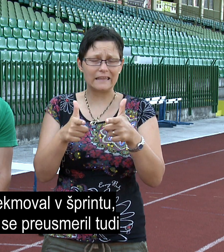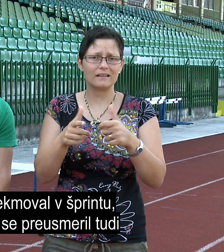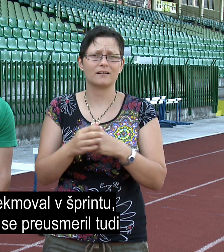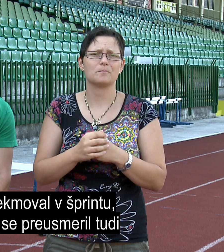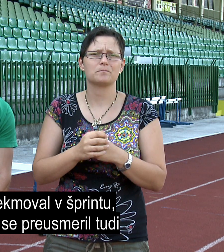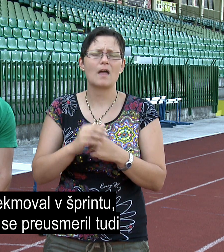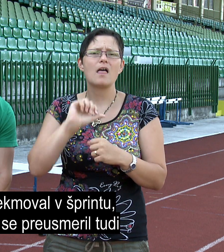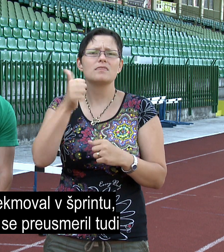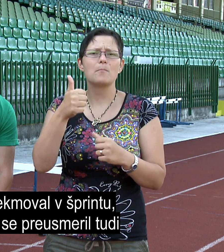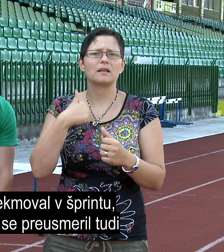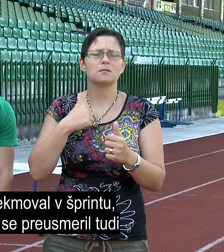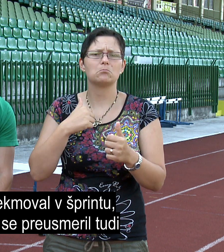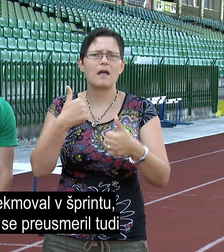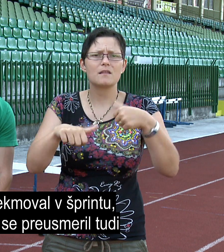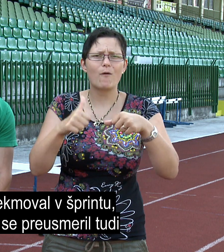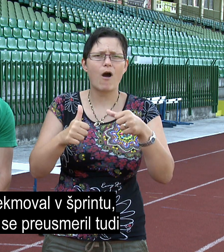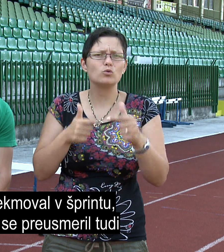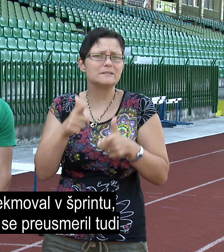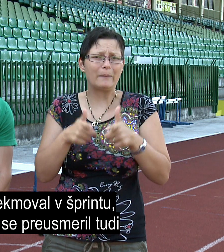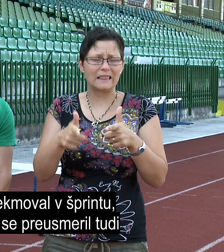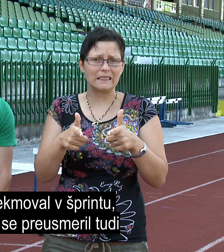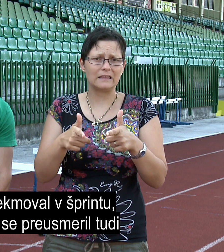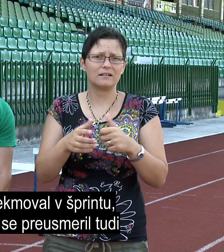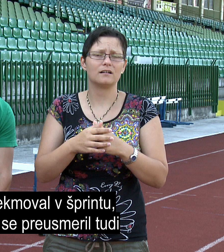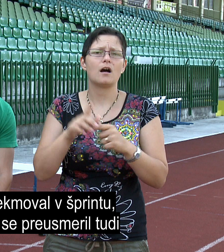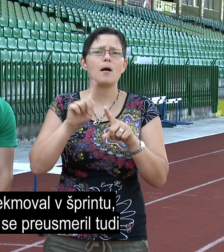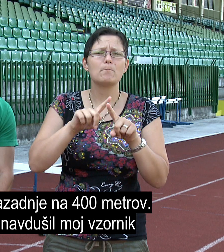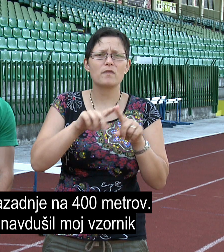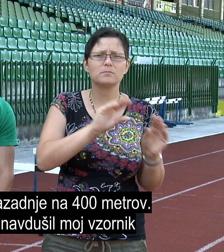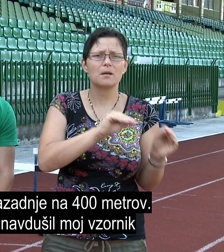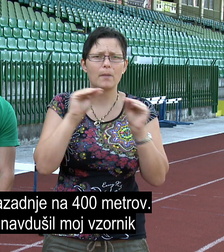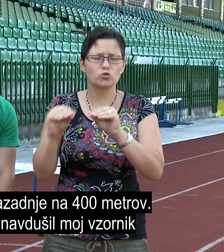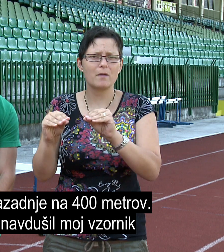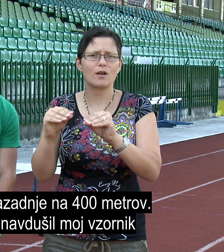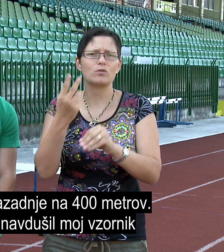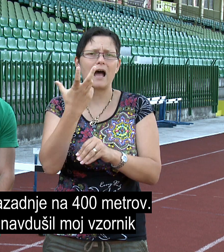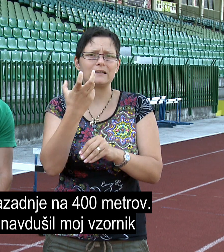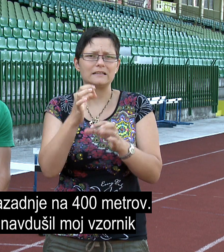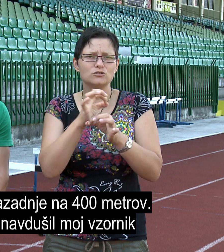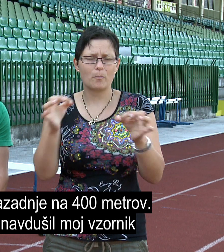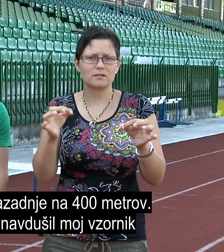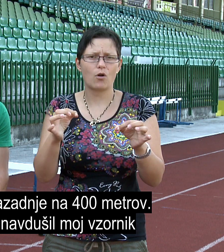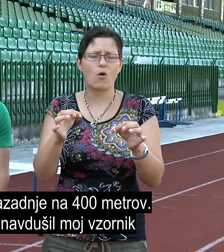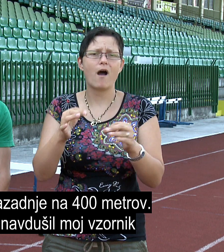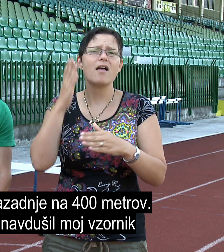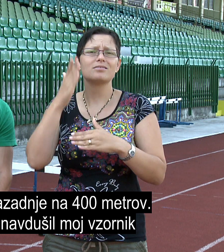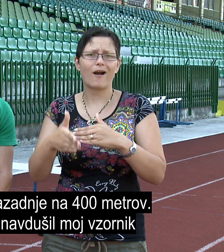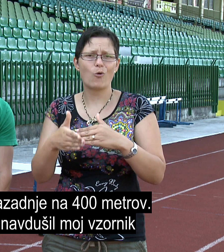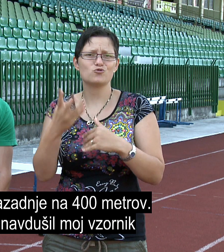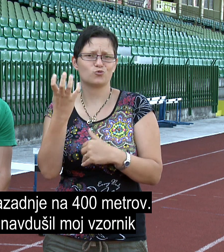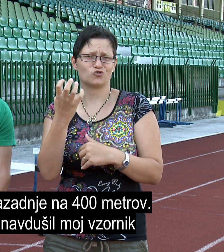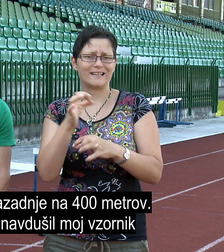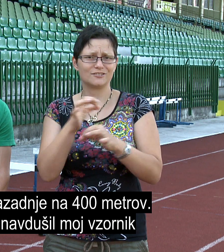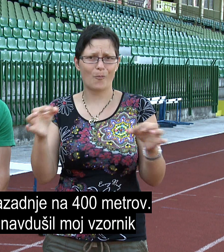Najprej sem tekmoval sprint, potem sem pa se presmeril tudi na 300 metrov in nazadnje na 400 metrov.